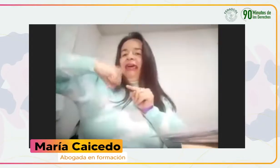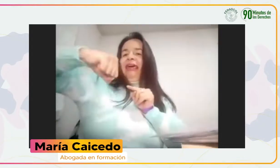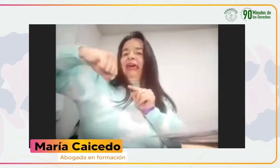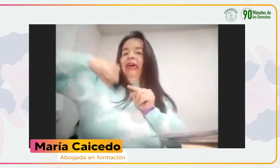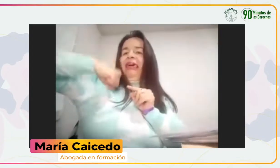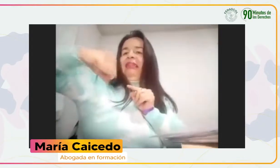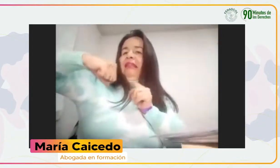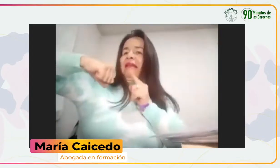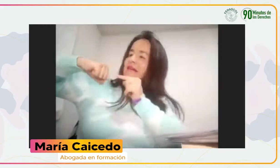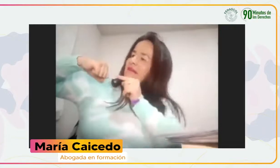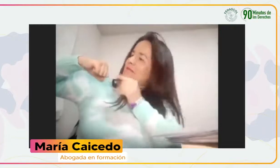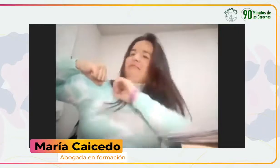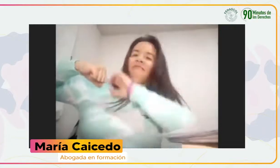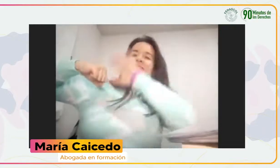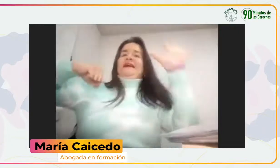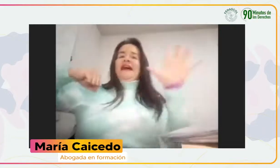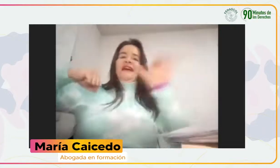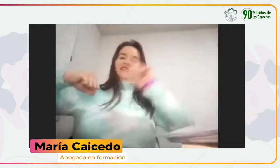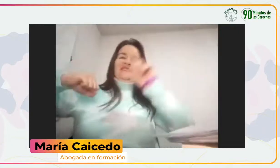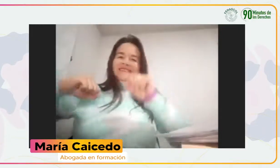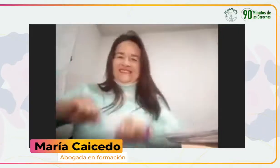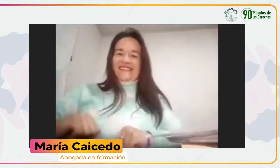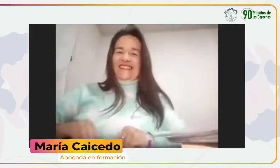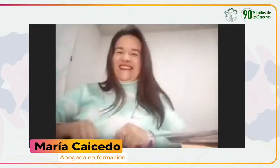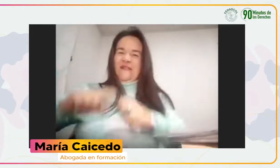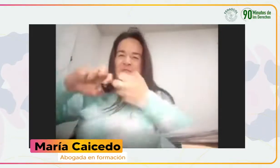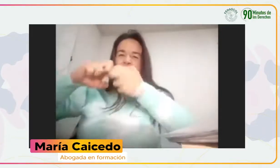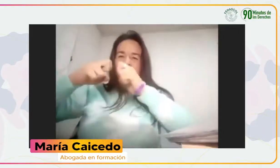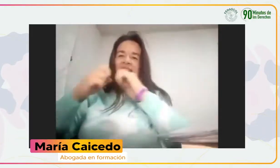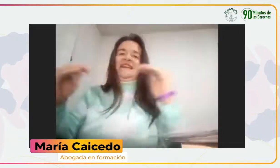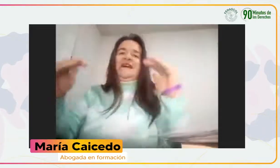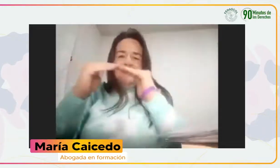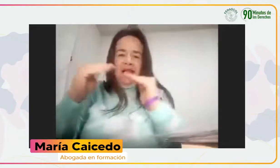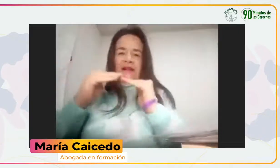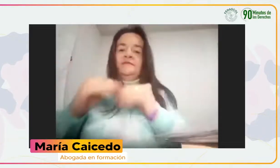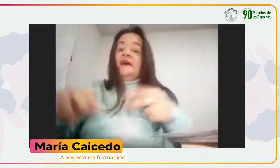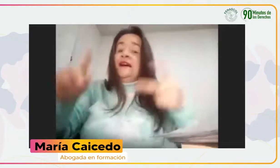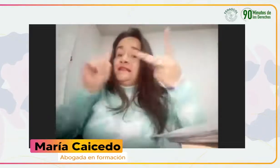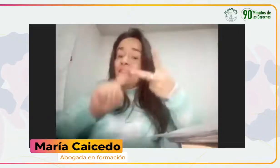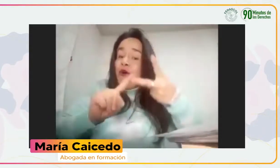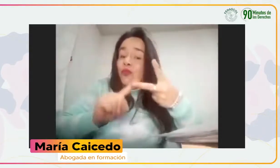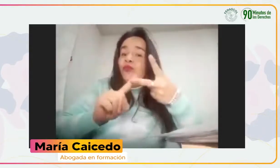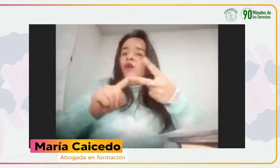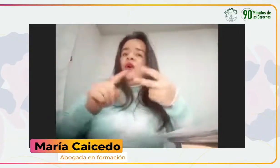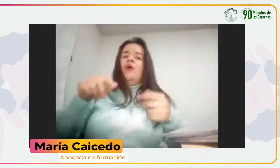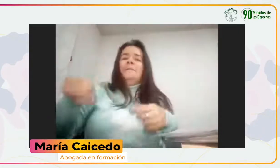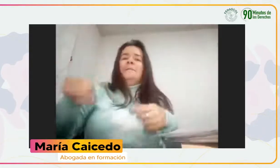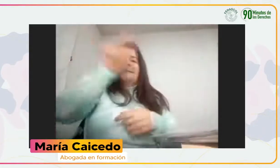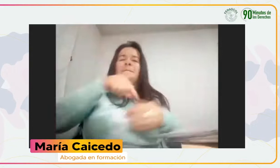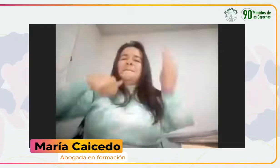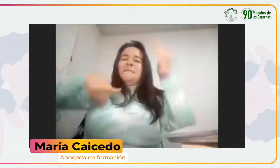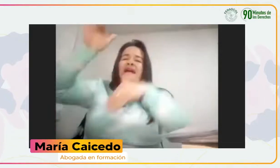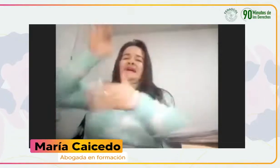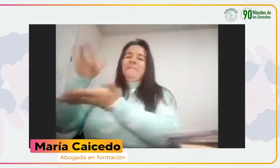tenemos la debilidad en deberes, porque si exigimos y exigimos, entonces tenemos que revisar eso, que también debe